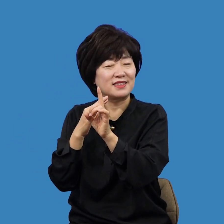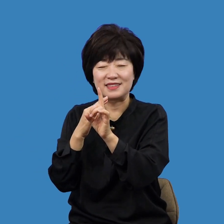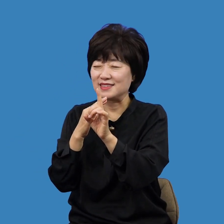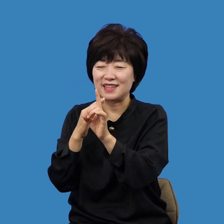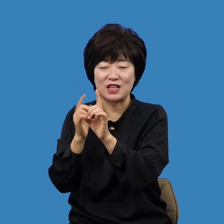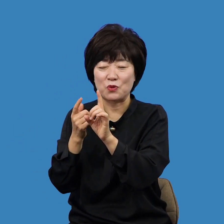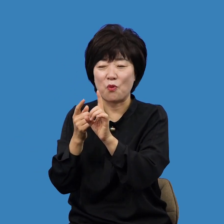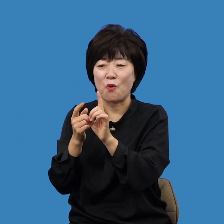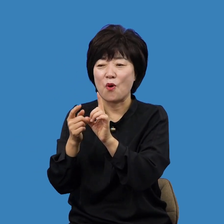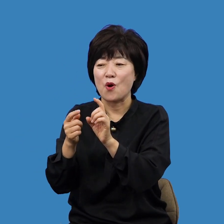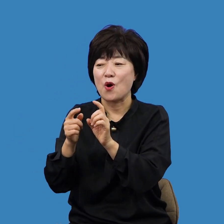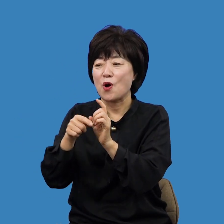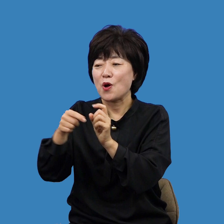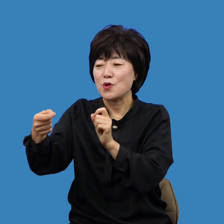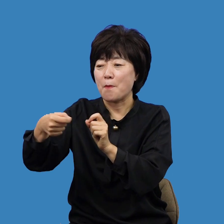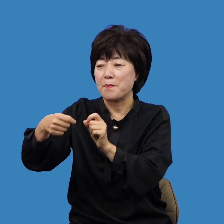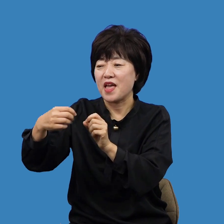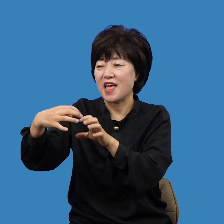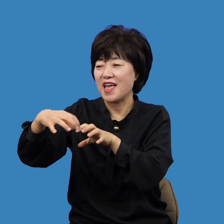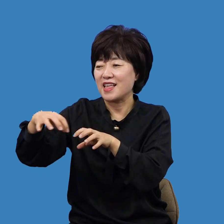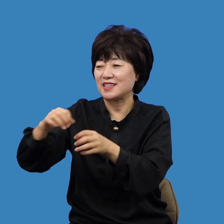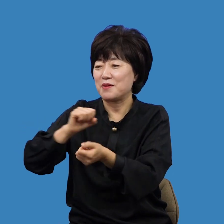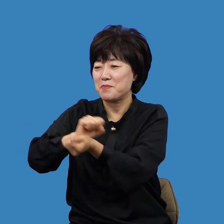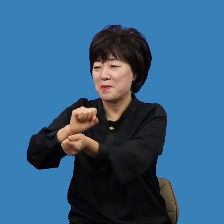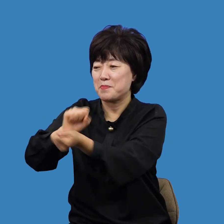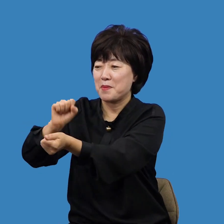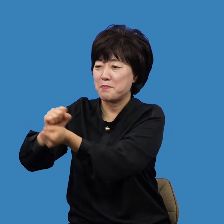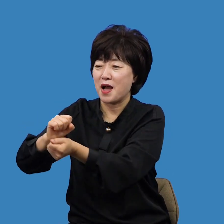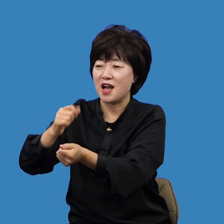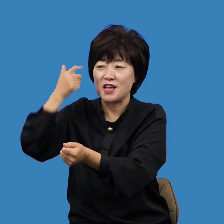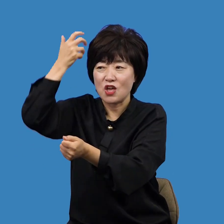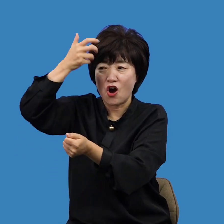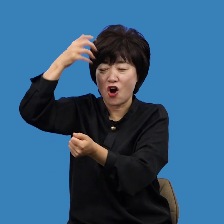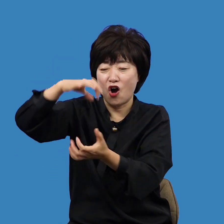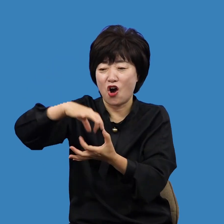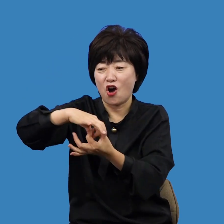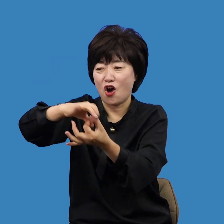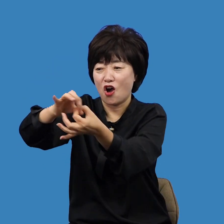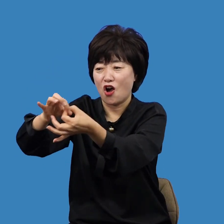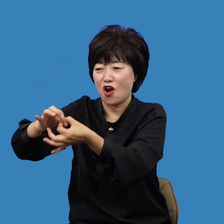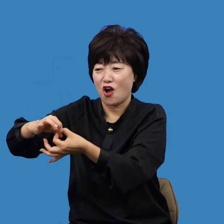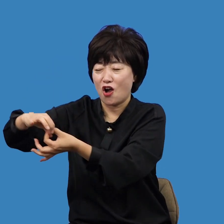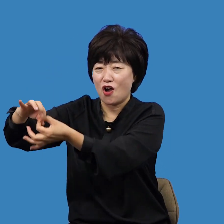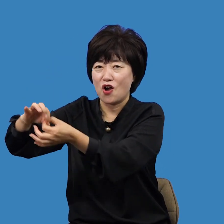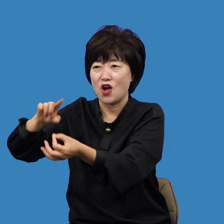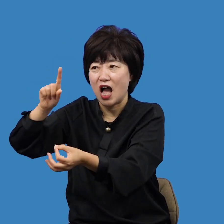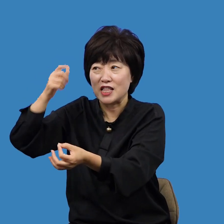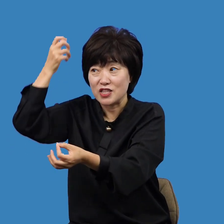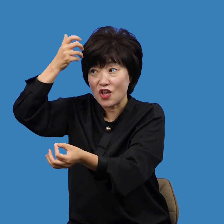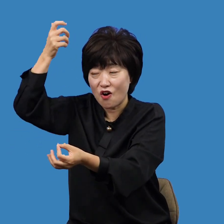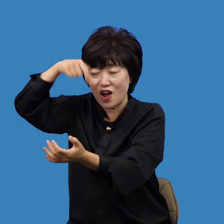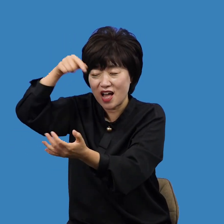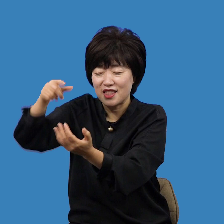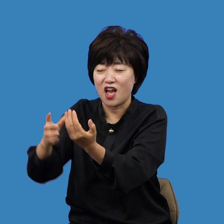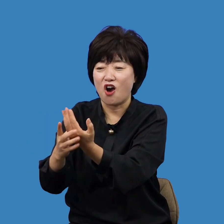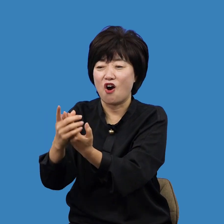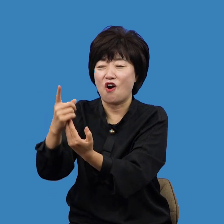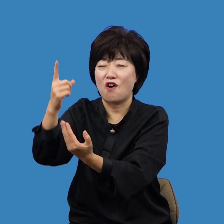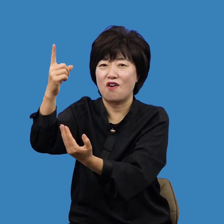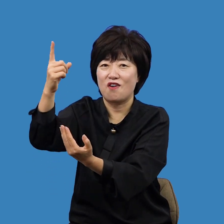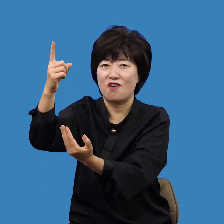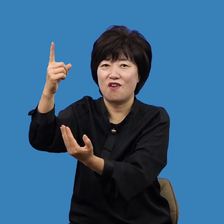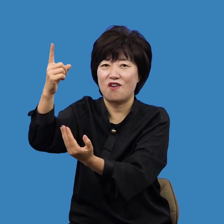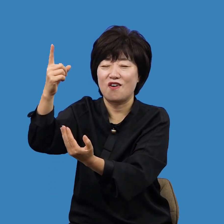아니라 그 옆에 사람들이 다 영으로 연결돼 있어요. 그래서 한 영 안에 거하기 때문에 그래요. 한 영 안에 거하기 때문에 한 사람이